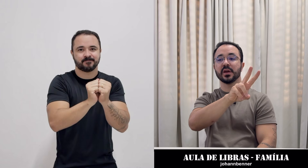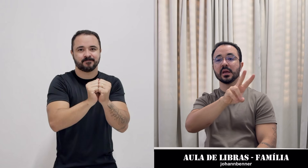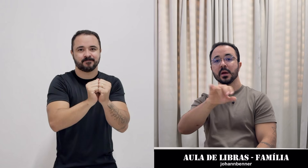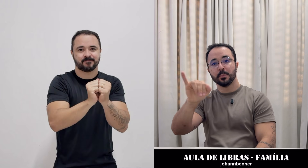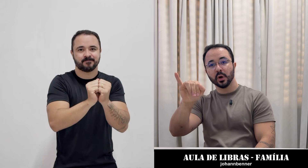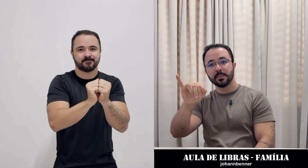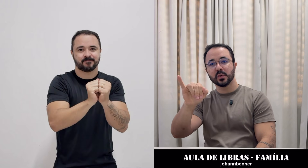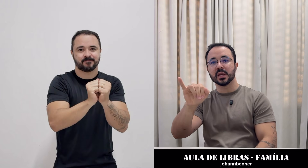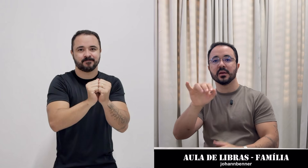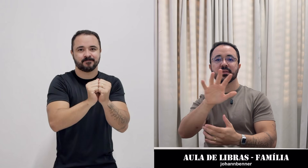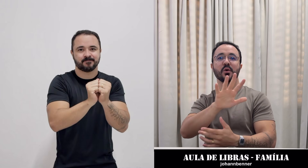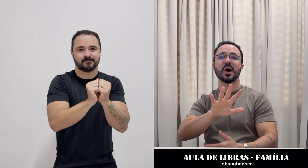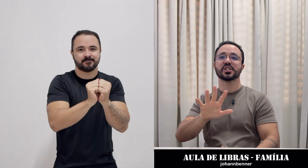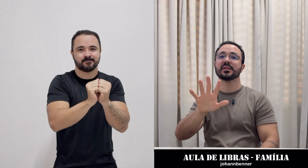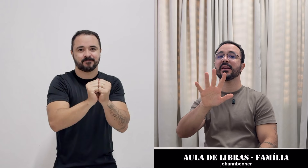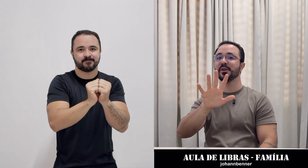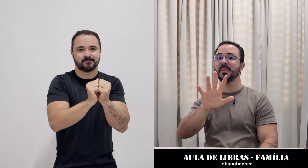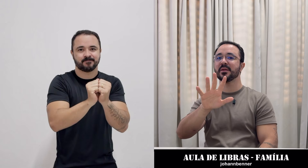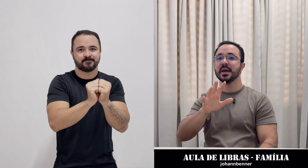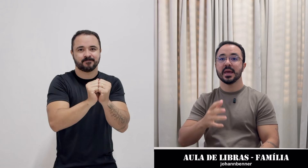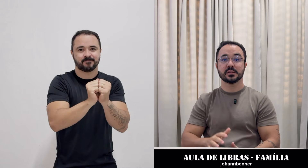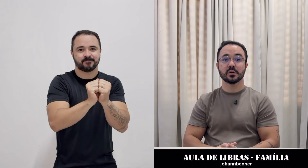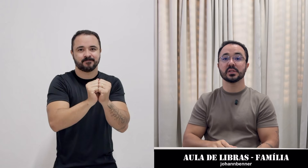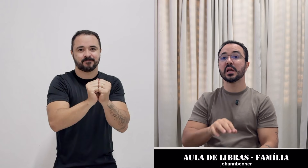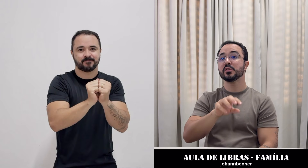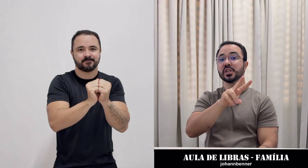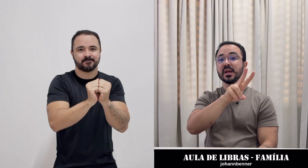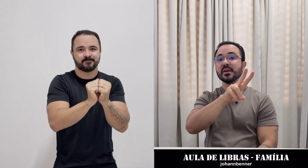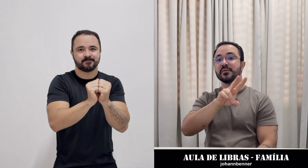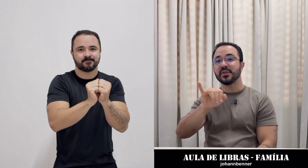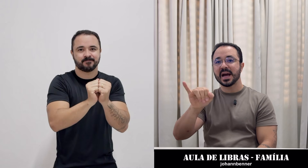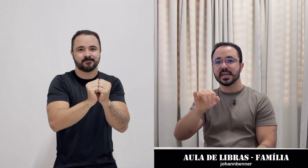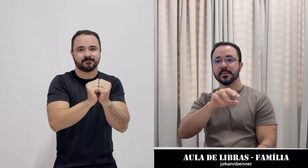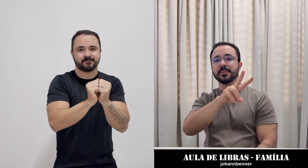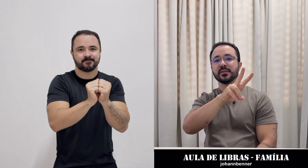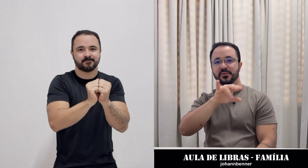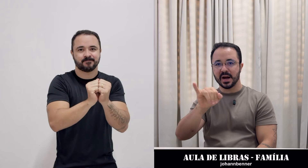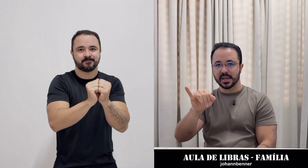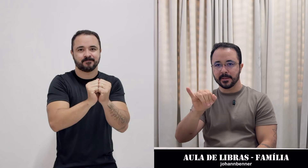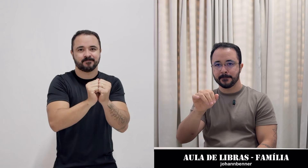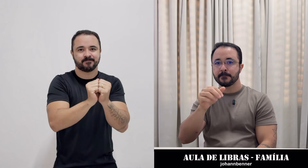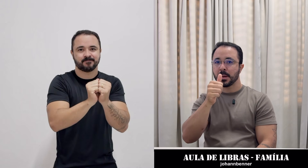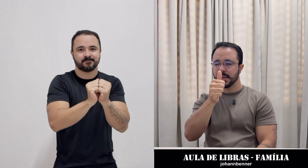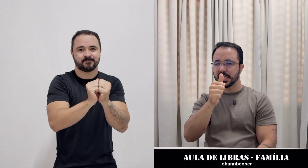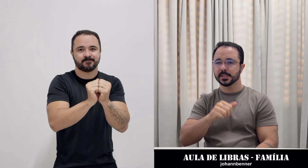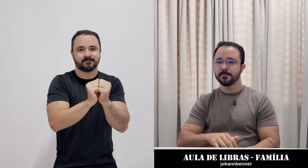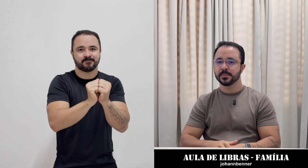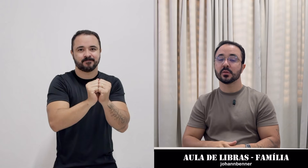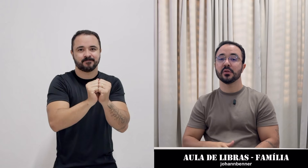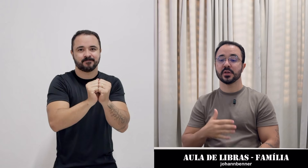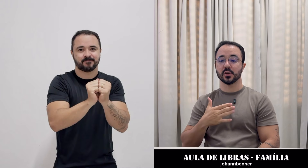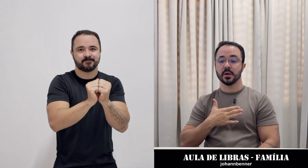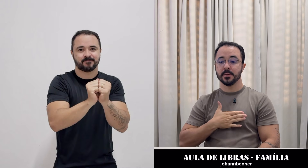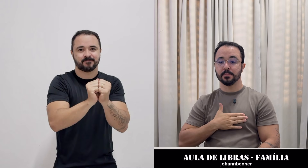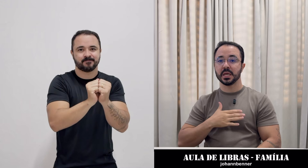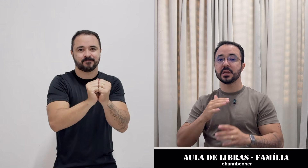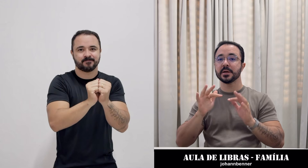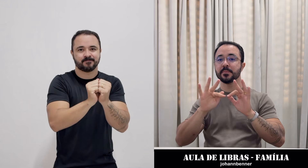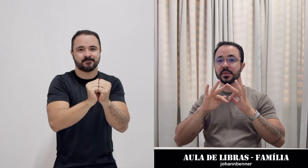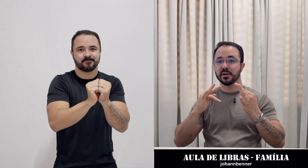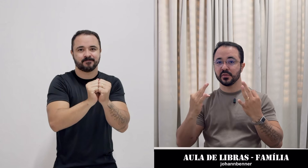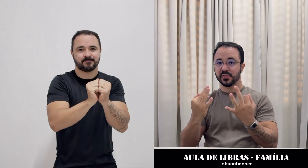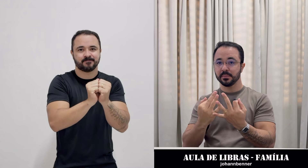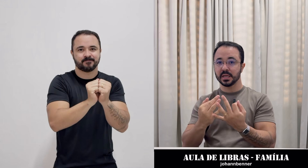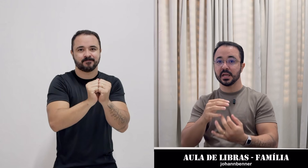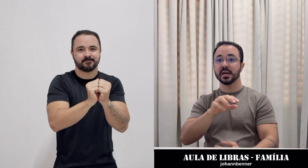faz o V, pula para o I. Então o A já está aqui no meio. Esse é o sinal de vai, vai. Beleza? Então ele fez, ó.